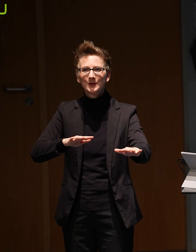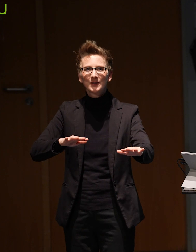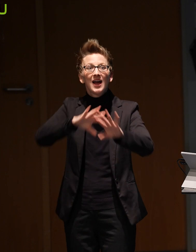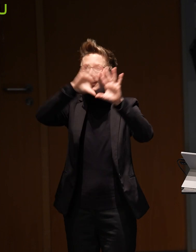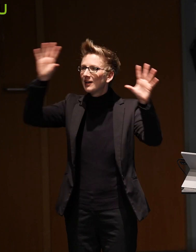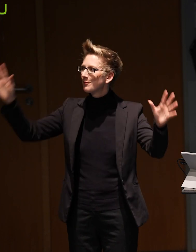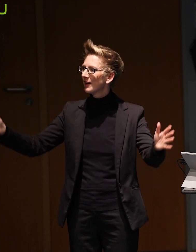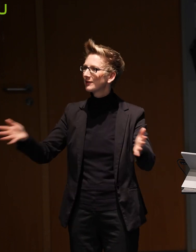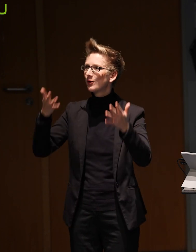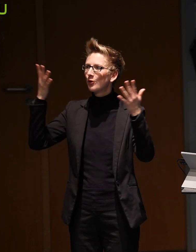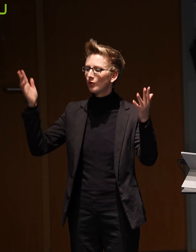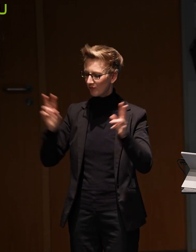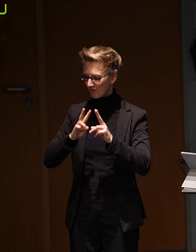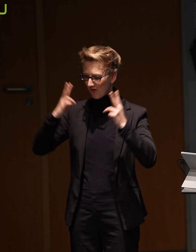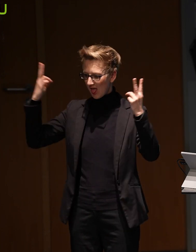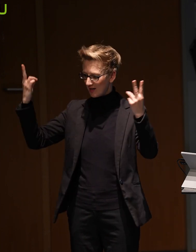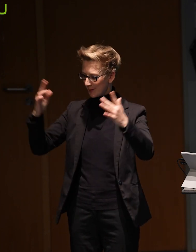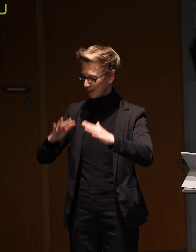Luft, in der der Erdball badet.